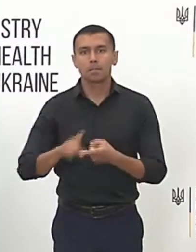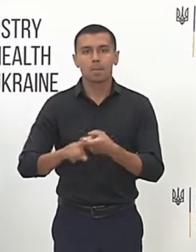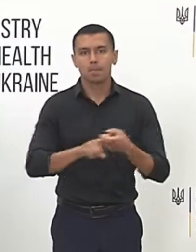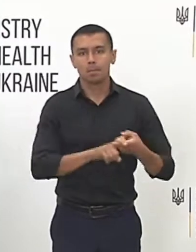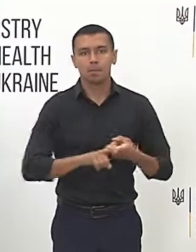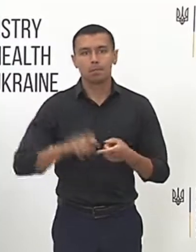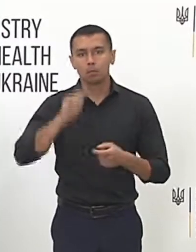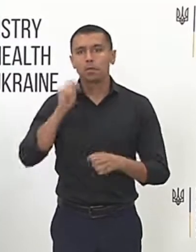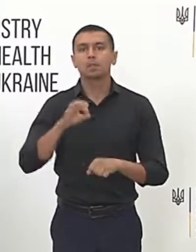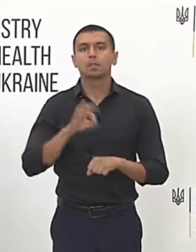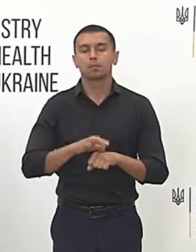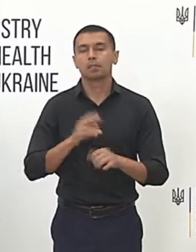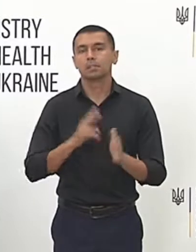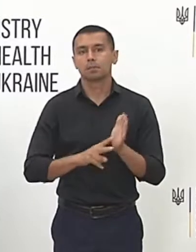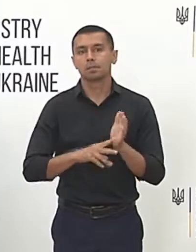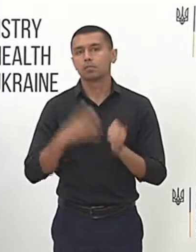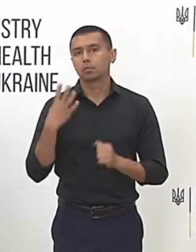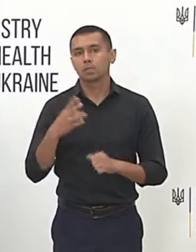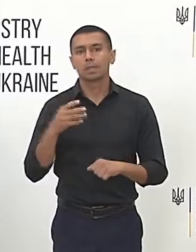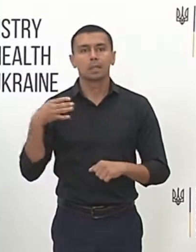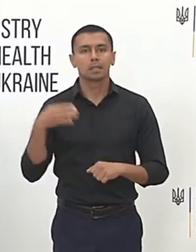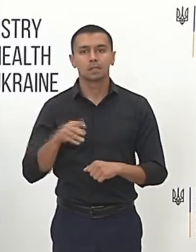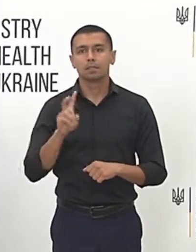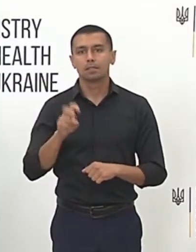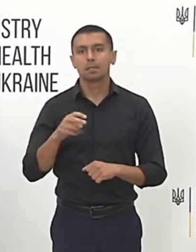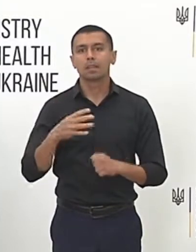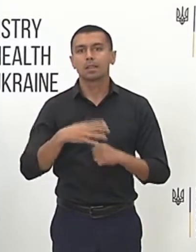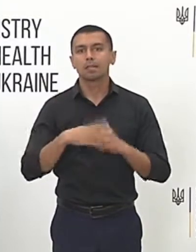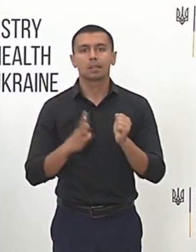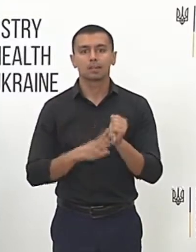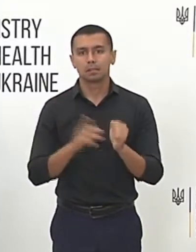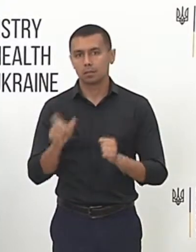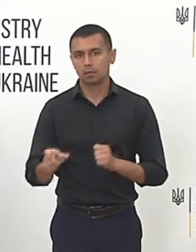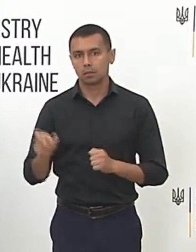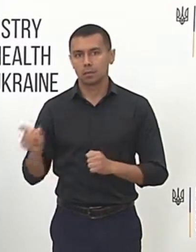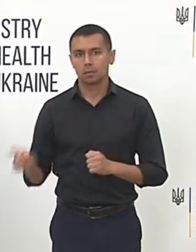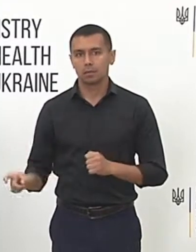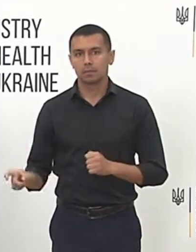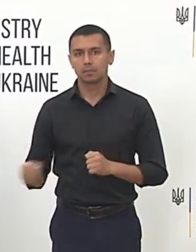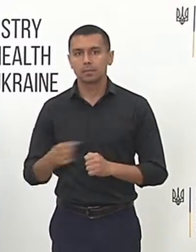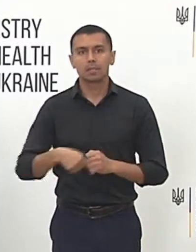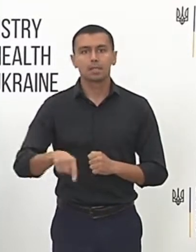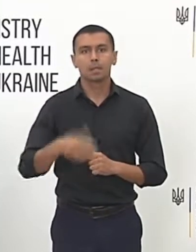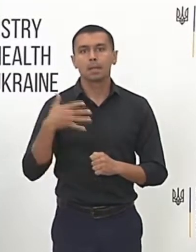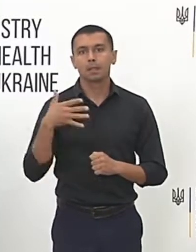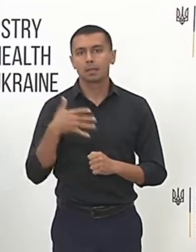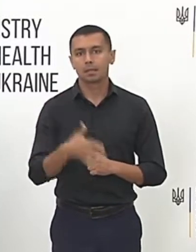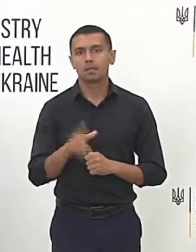пандемії в Україні захворіло 74 219 людей. З них